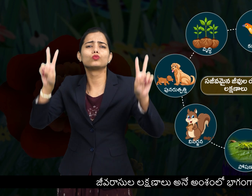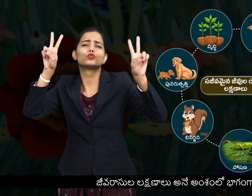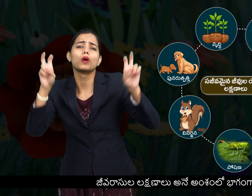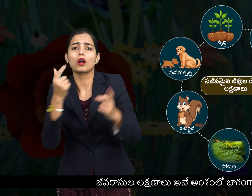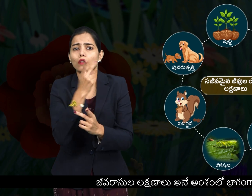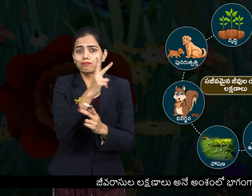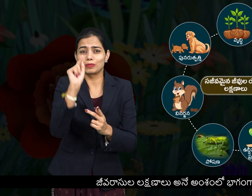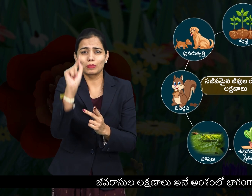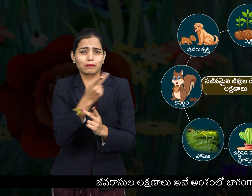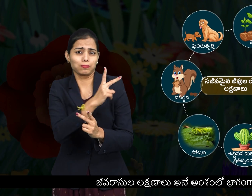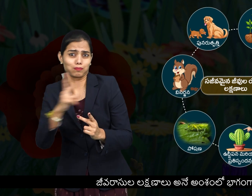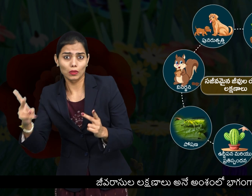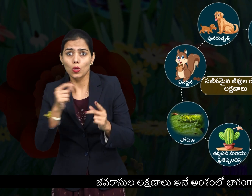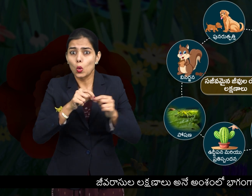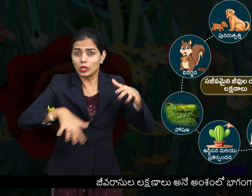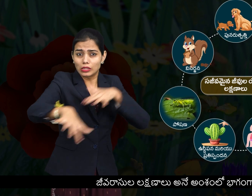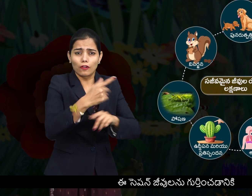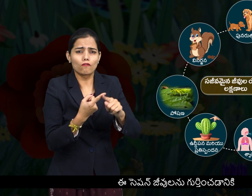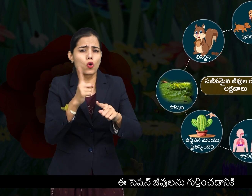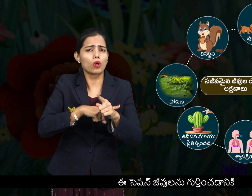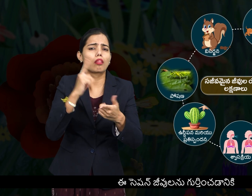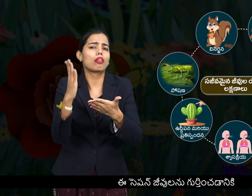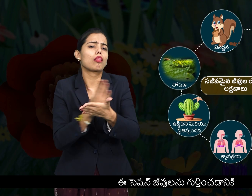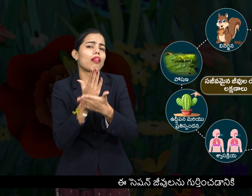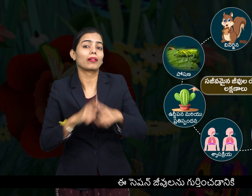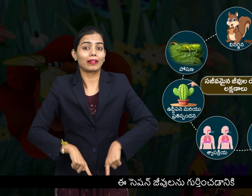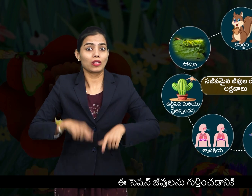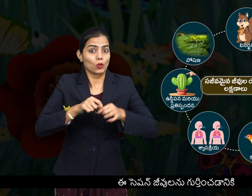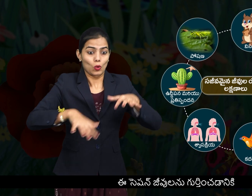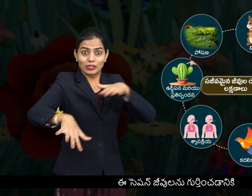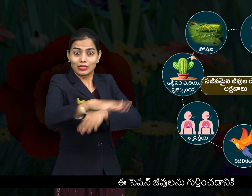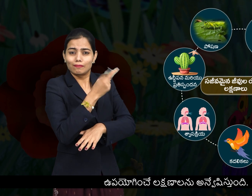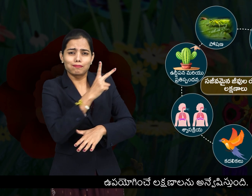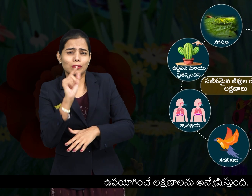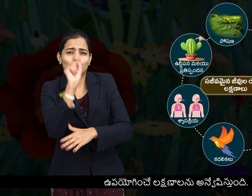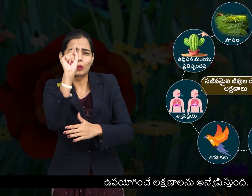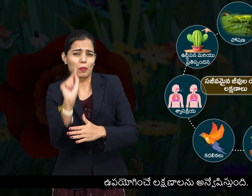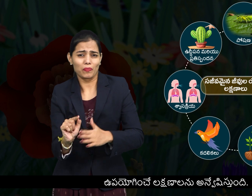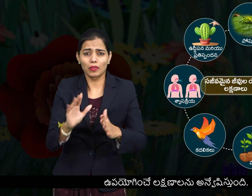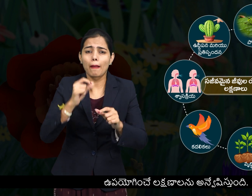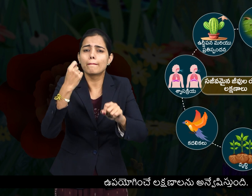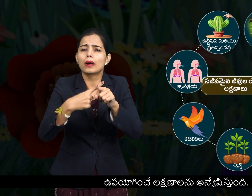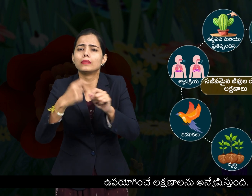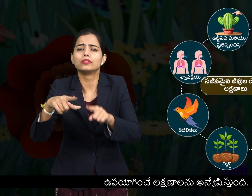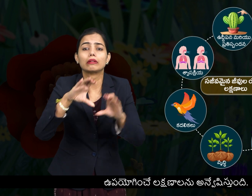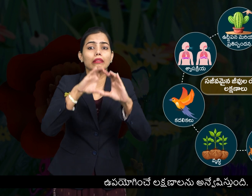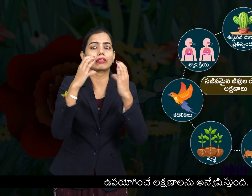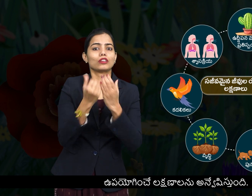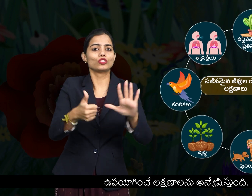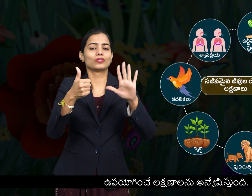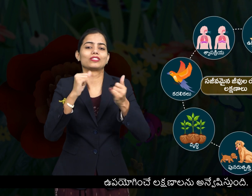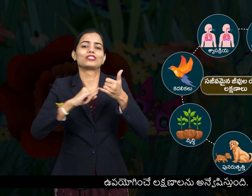జీవరాశుల లక్షణాలు అనే అంశంలో భాగంగా ఈ సెషన్ జీవులను గుర్తించడానికి ఉపయోగించే లక్షణాలను